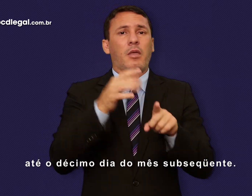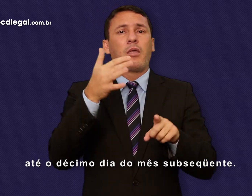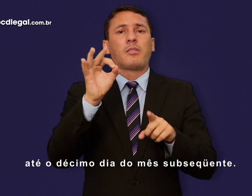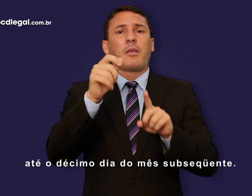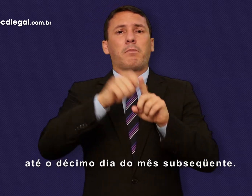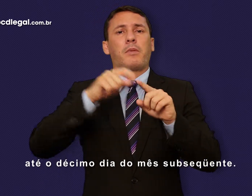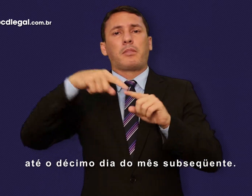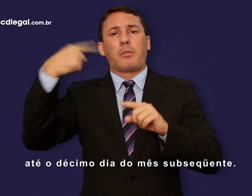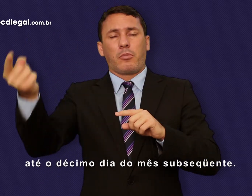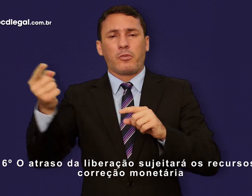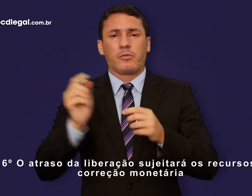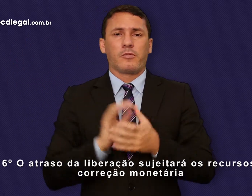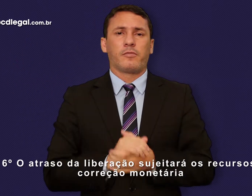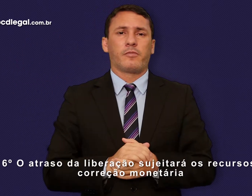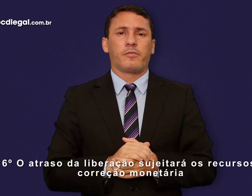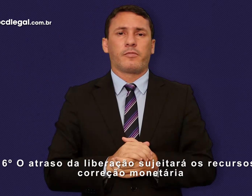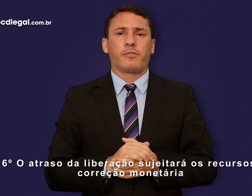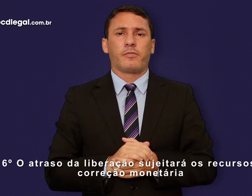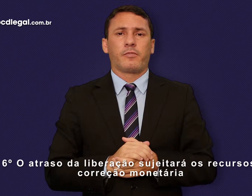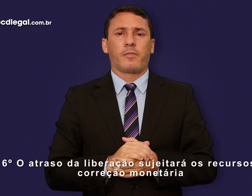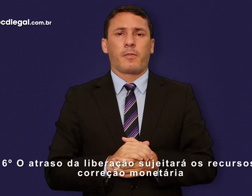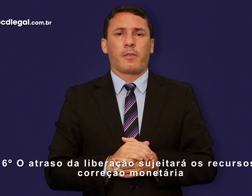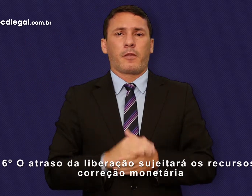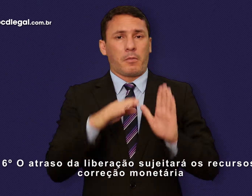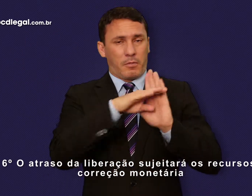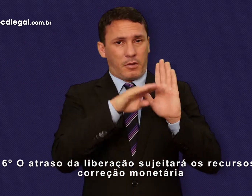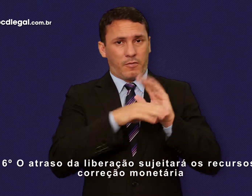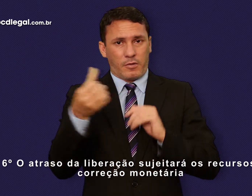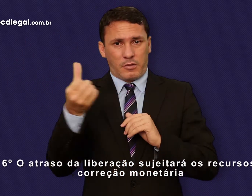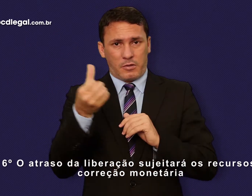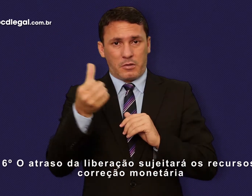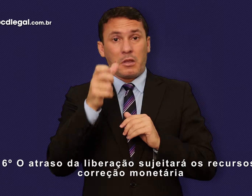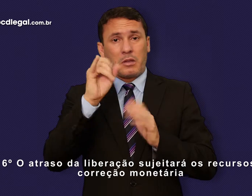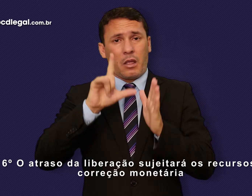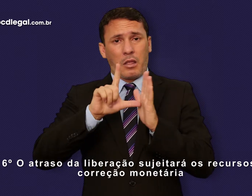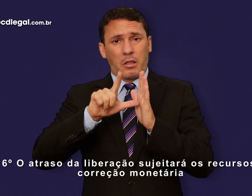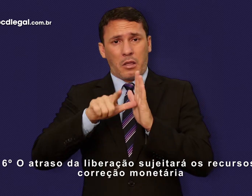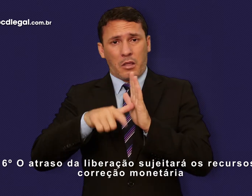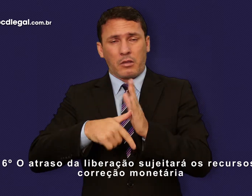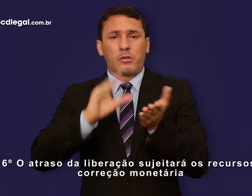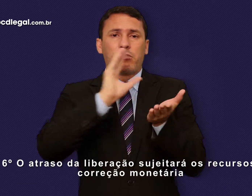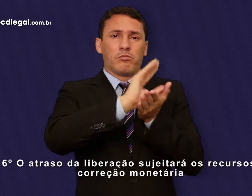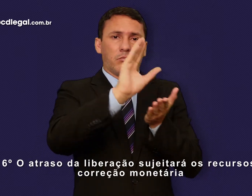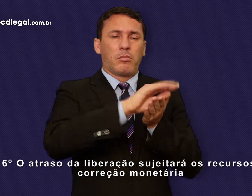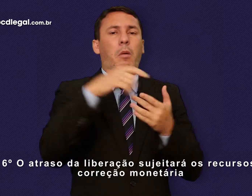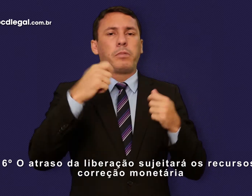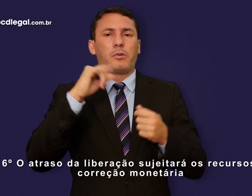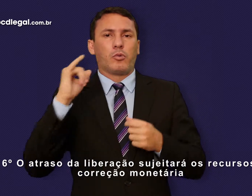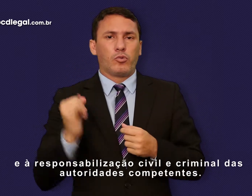mês subsequente. Parágrafo 6º. O atraso da liberação sujeitará os recursos à correção monetária e